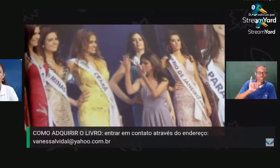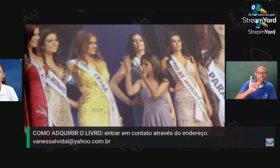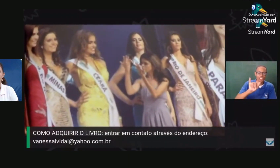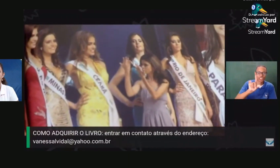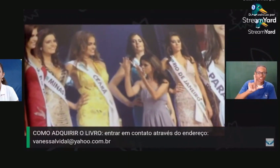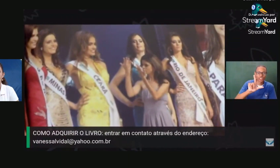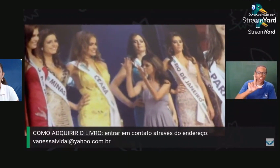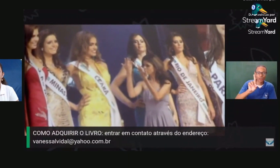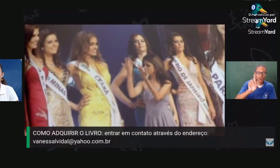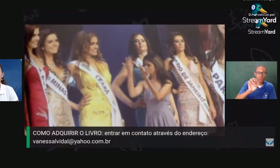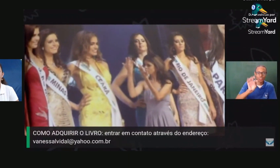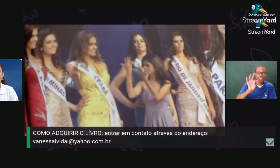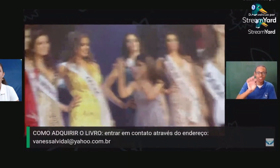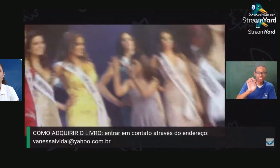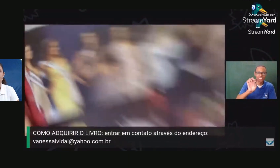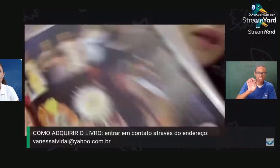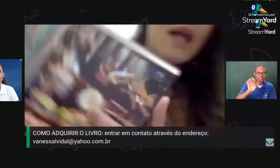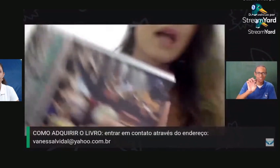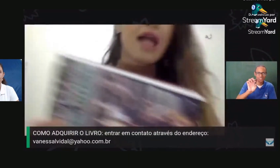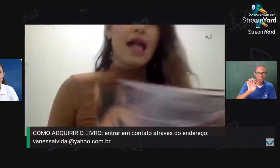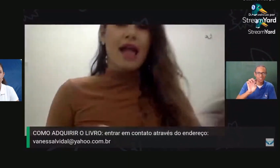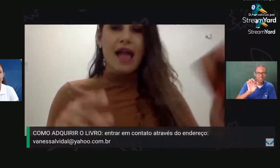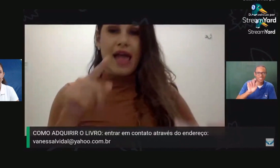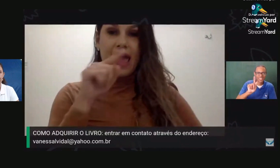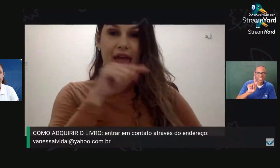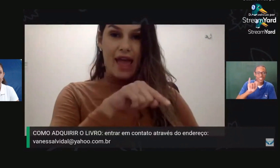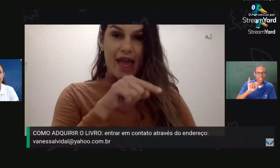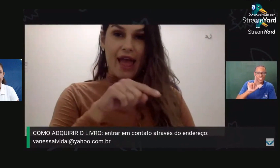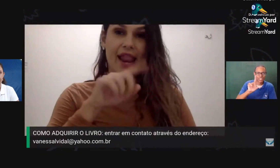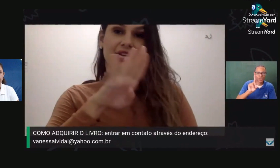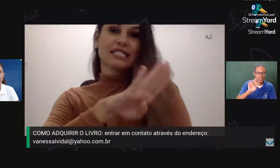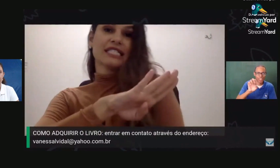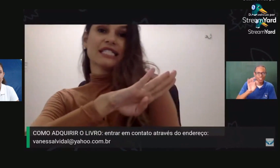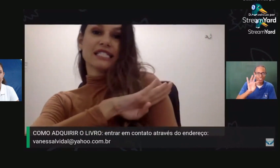Sim, eu conheço a Gildete.